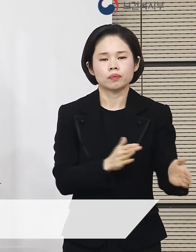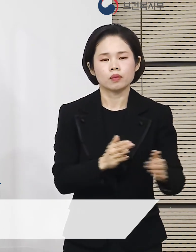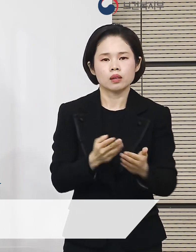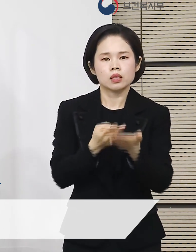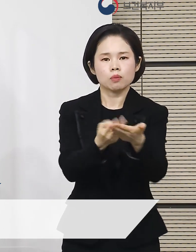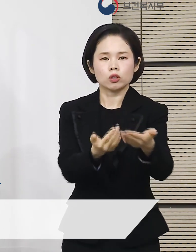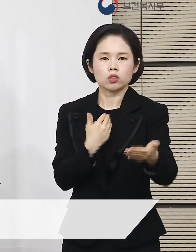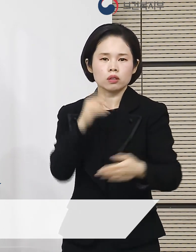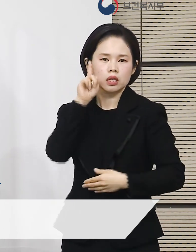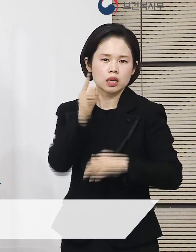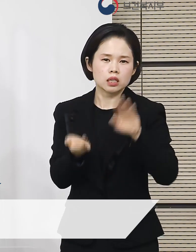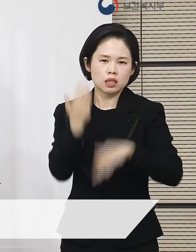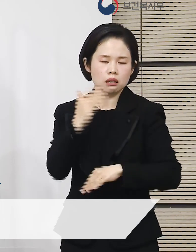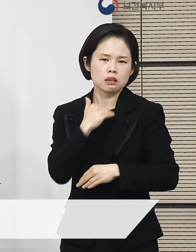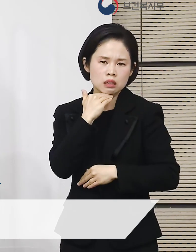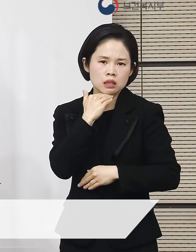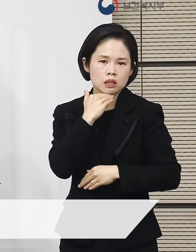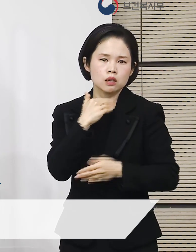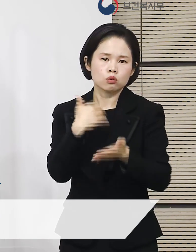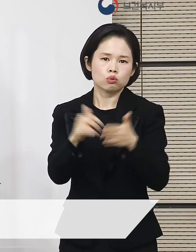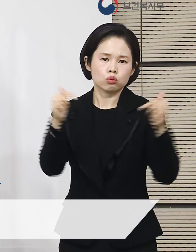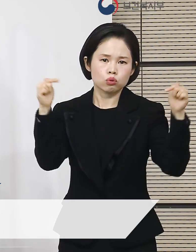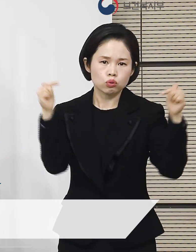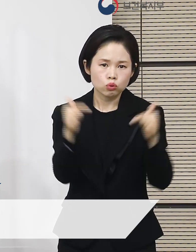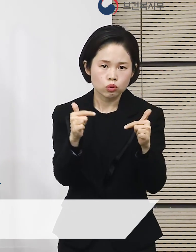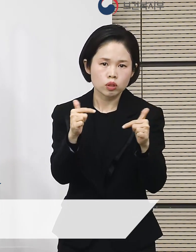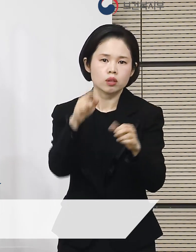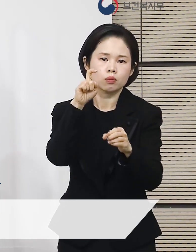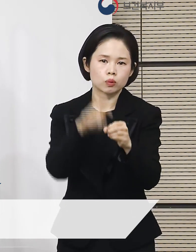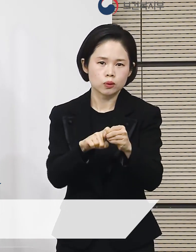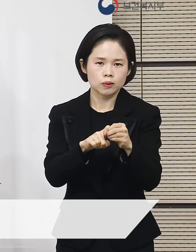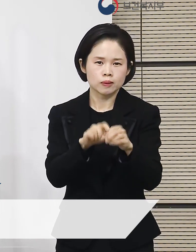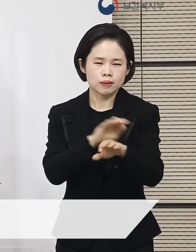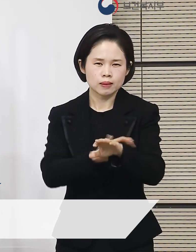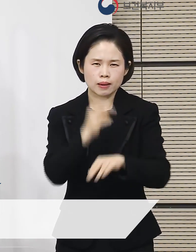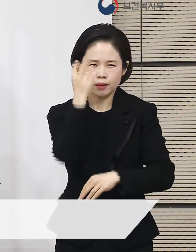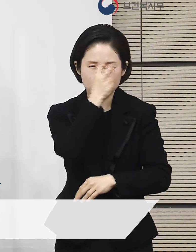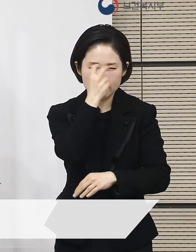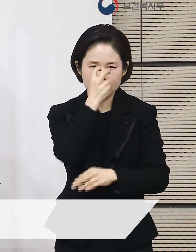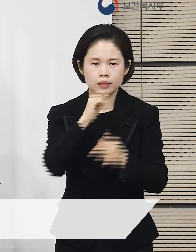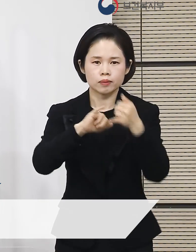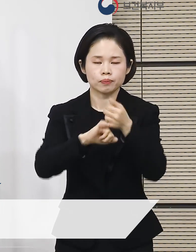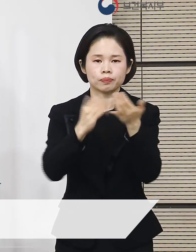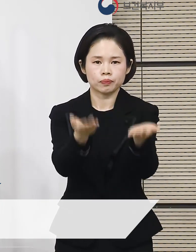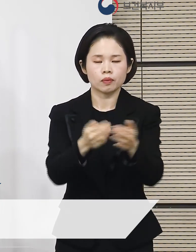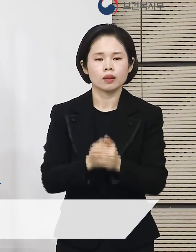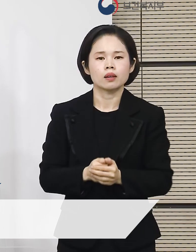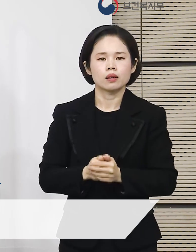이를 통해 1일 이상 대기하는 경우가 최소화되도록 계속 세심히 살피겠습니다.